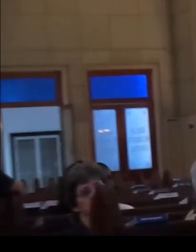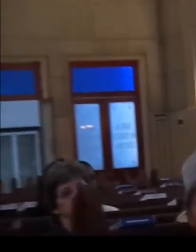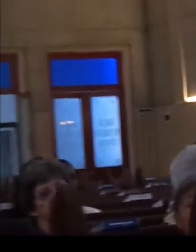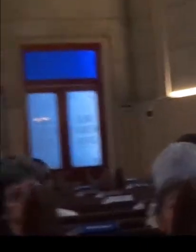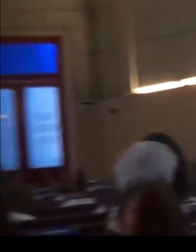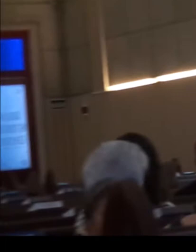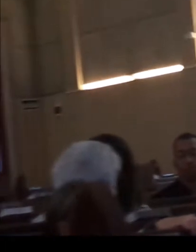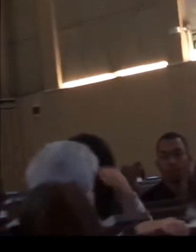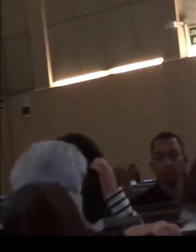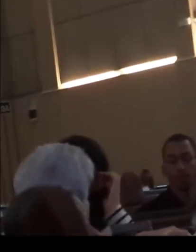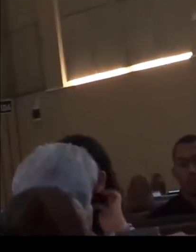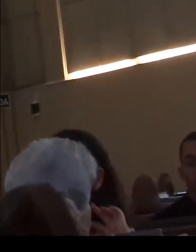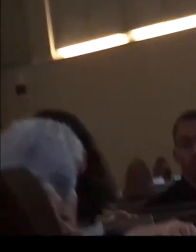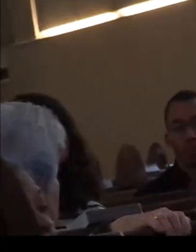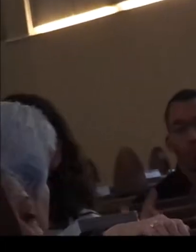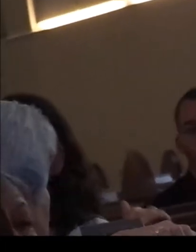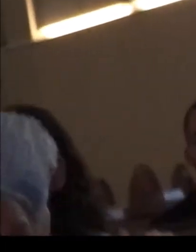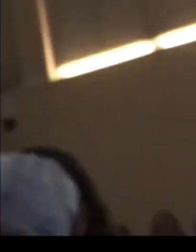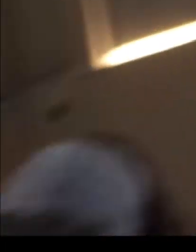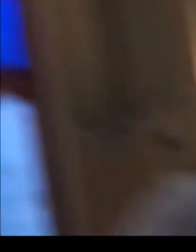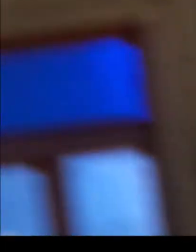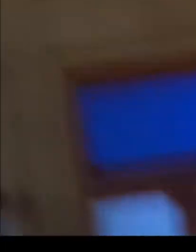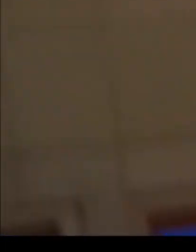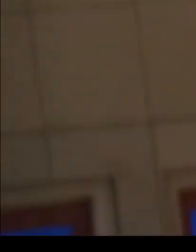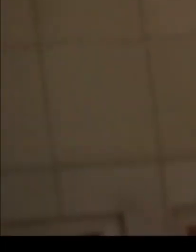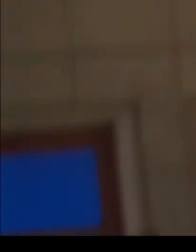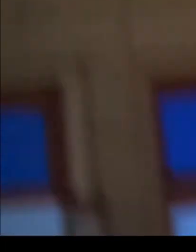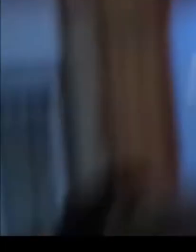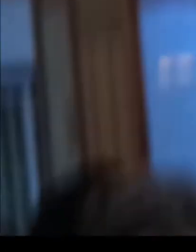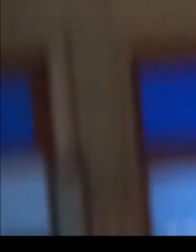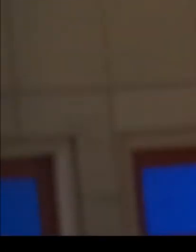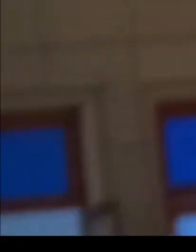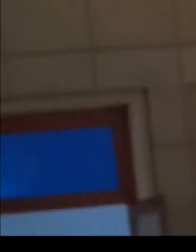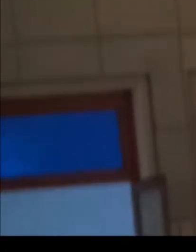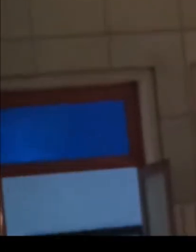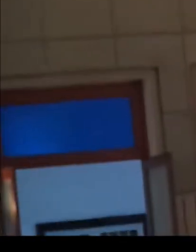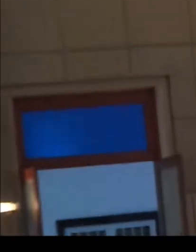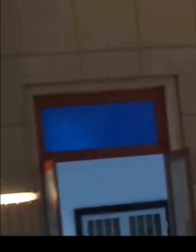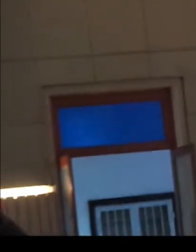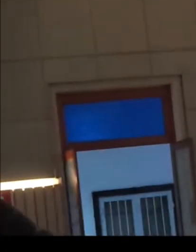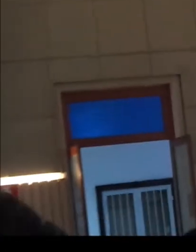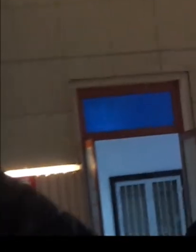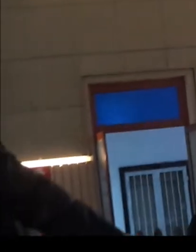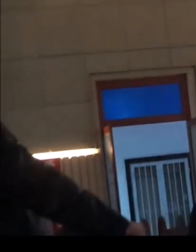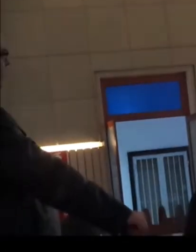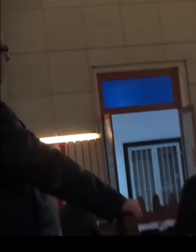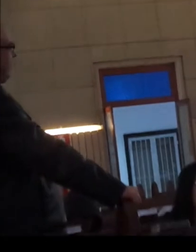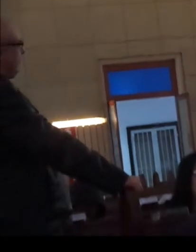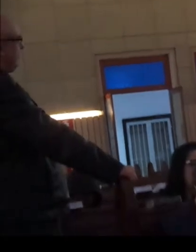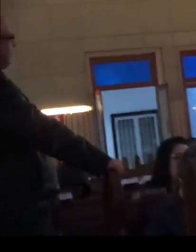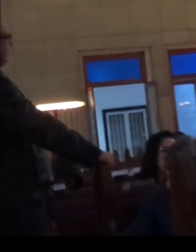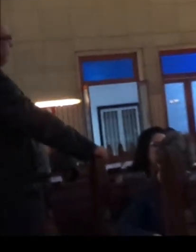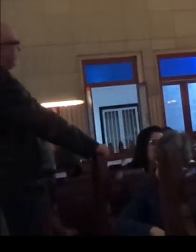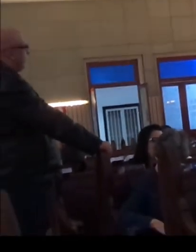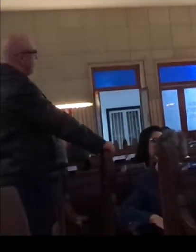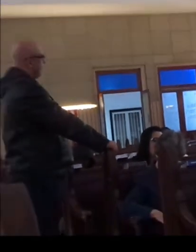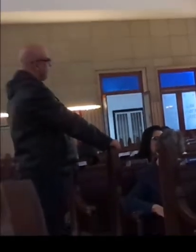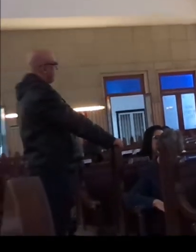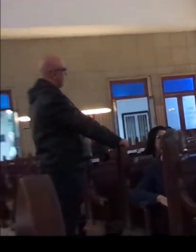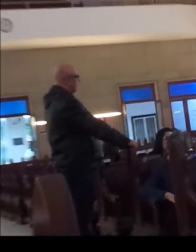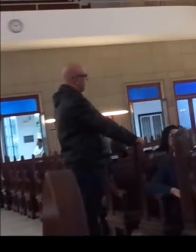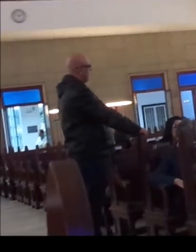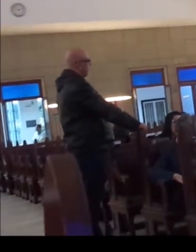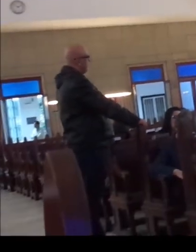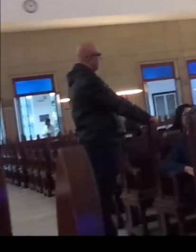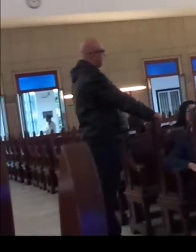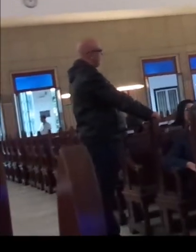Bom dia a todos. Professor, então, nesse caso, traz um certo sofrimento. Porque se